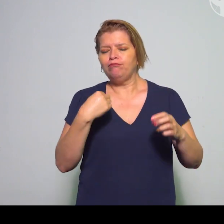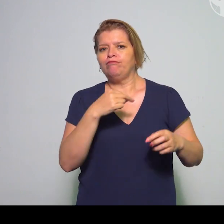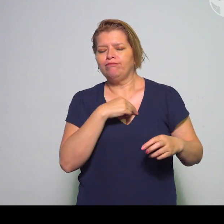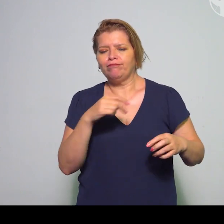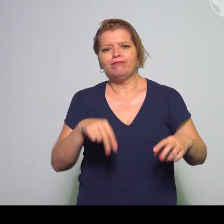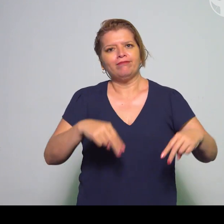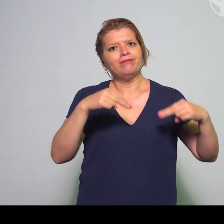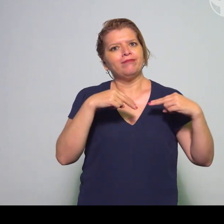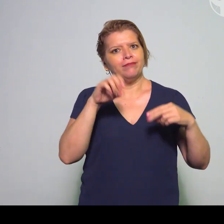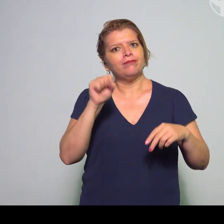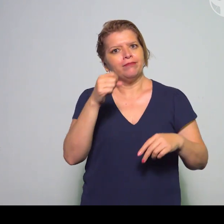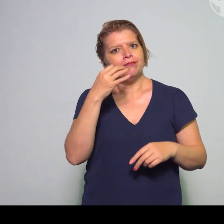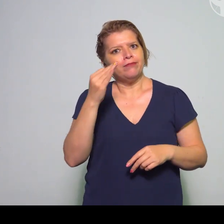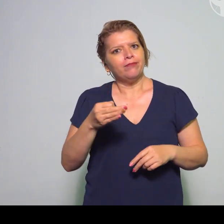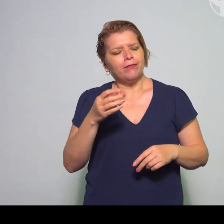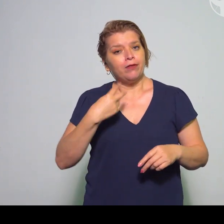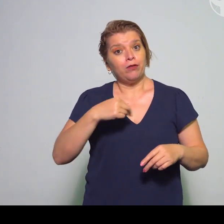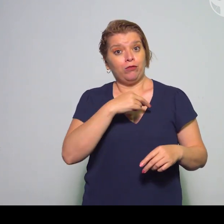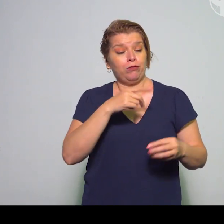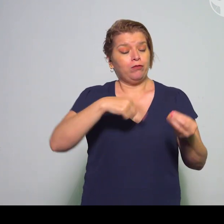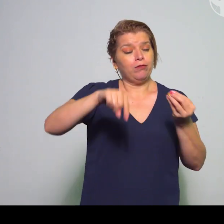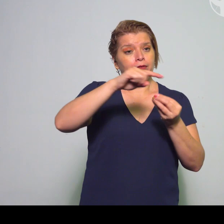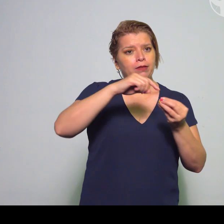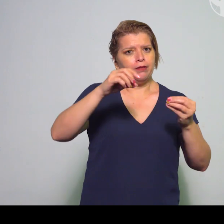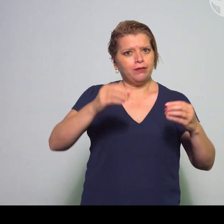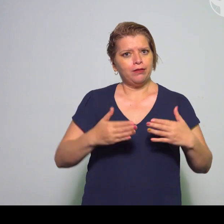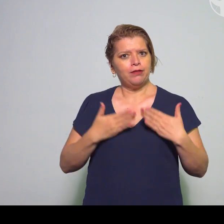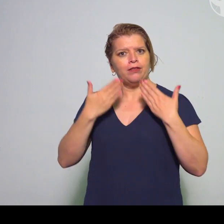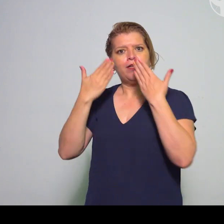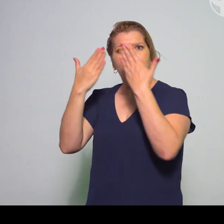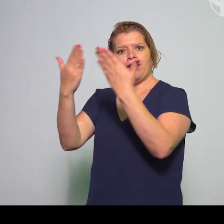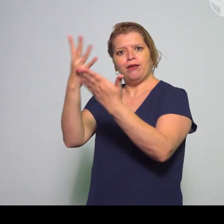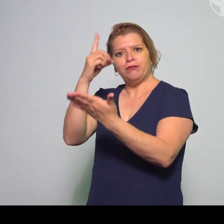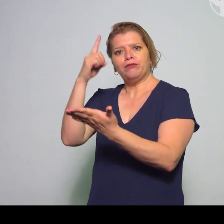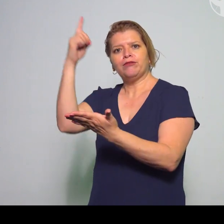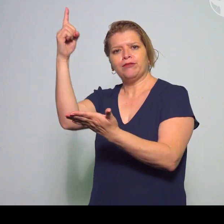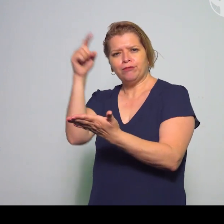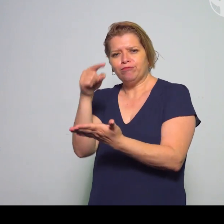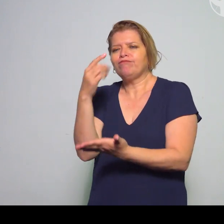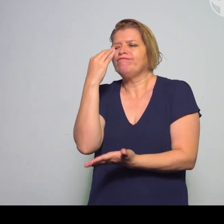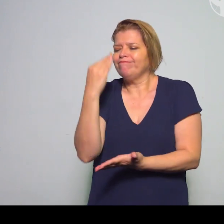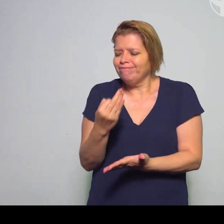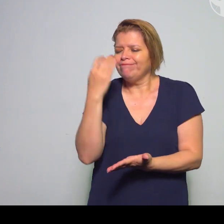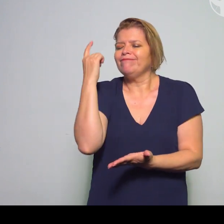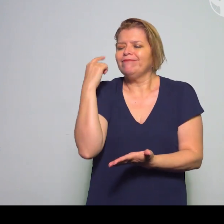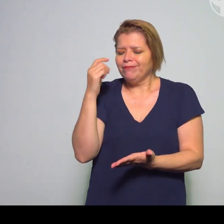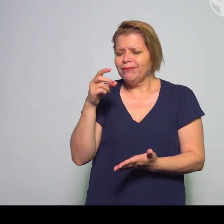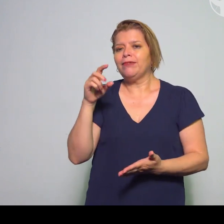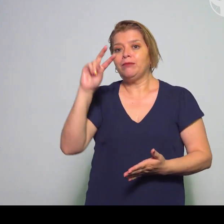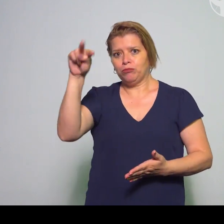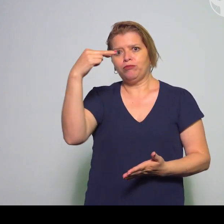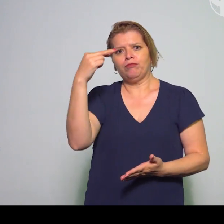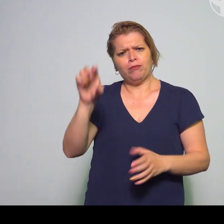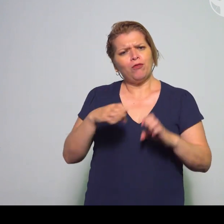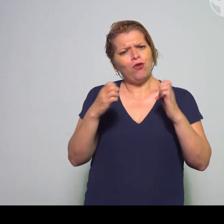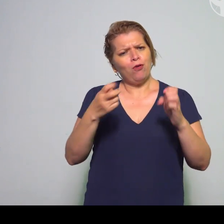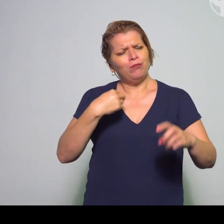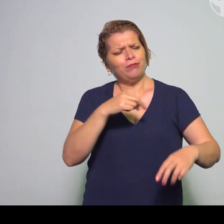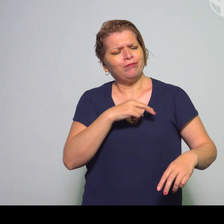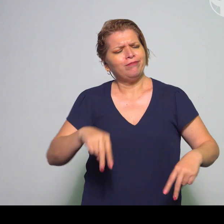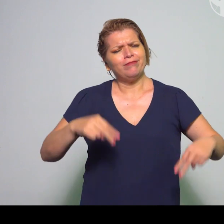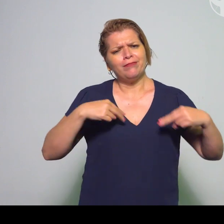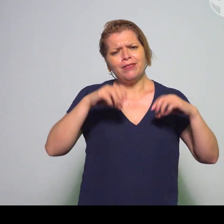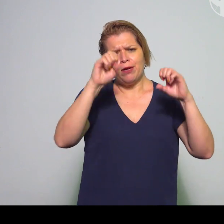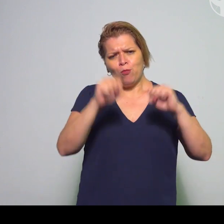técnica es para jarrones. Si nosotros ponemos estos pedazos en las manos de Dios, seguro vamos a ver cómo nuestra vida puede